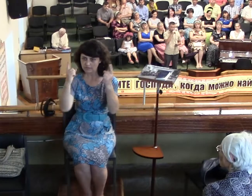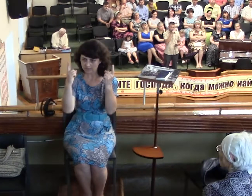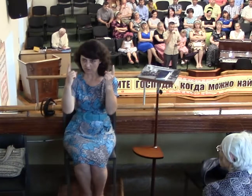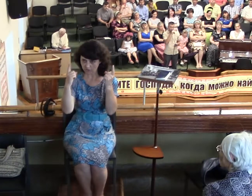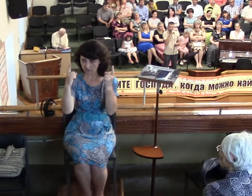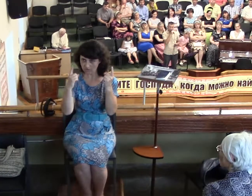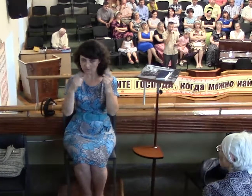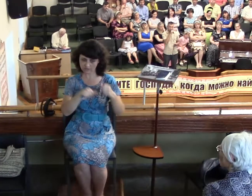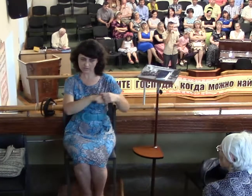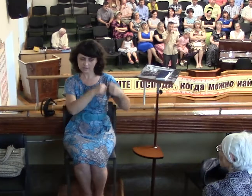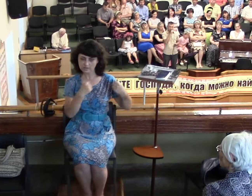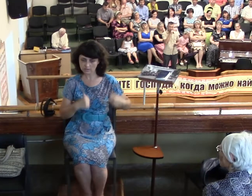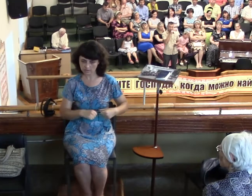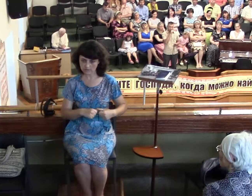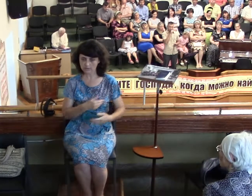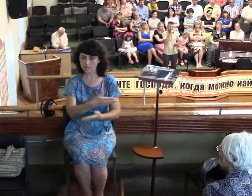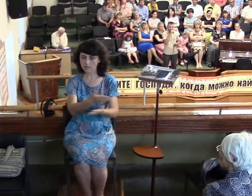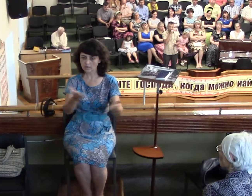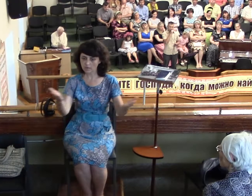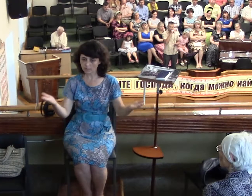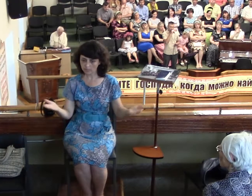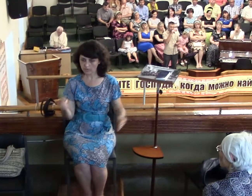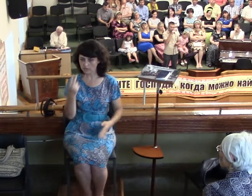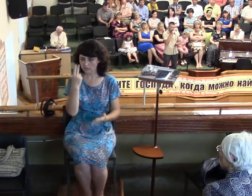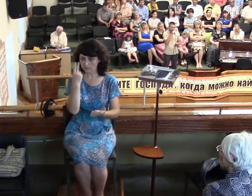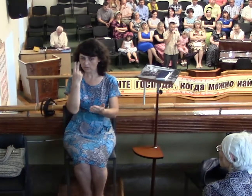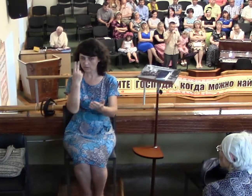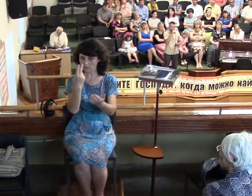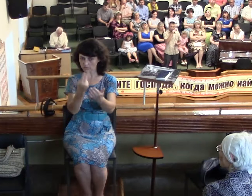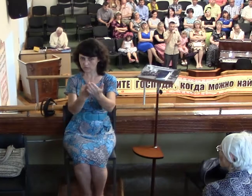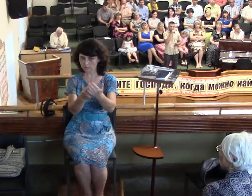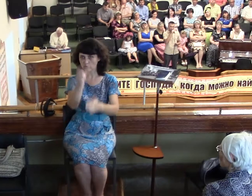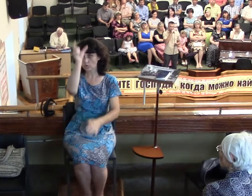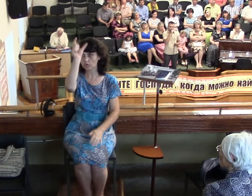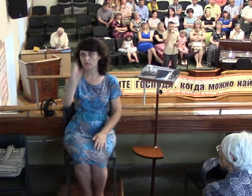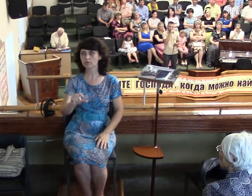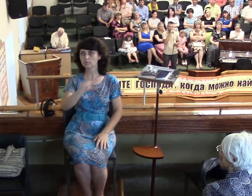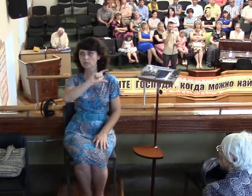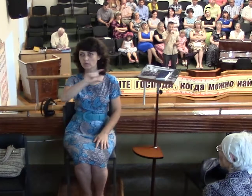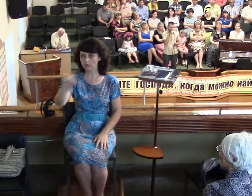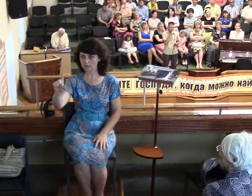Мы смотрим на крест и в нем видим награду.